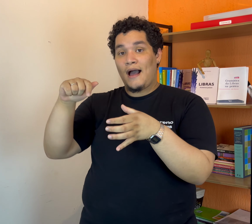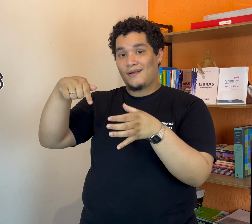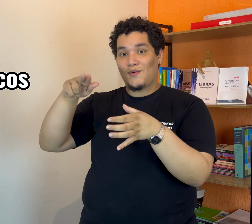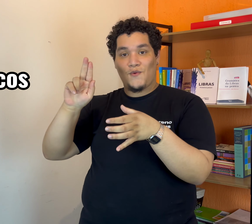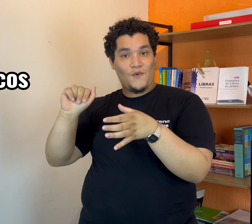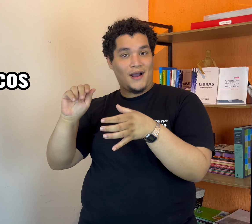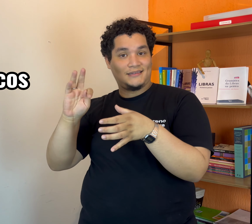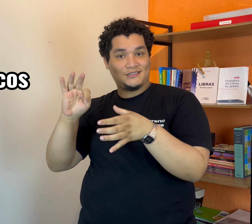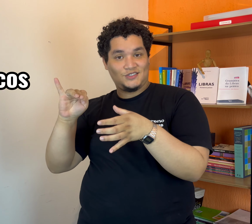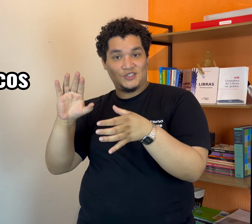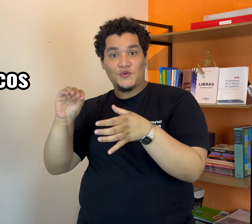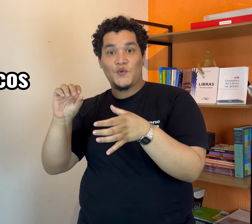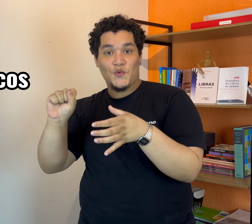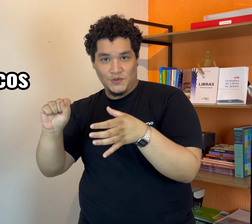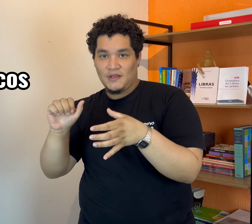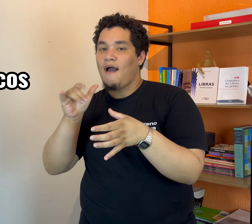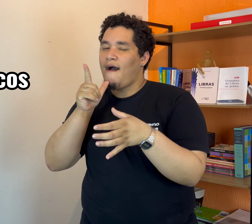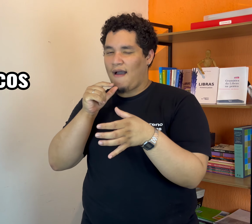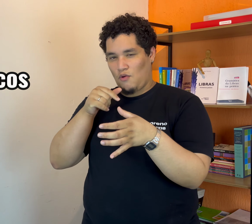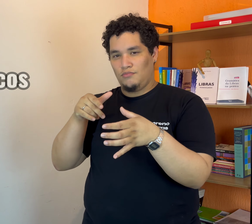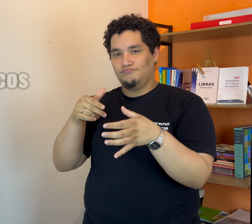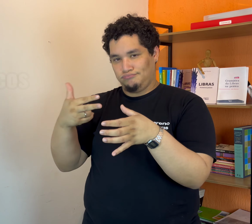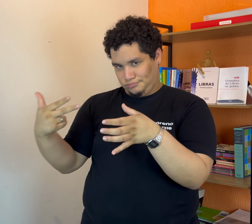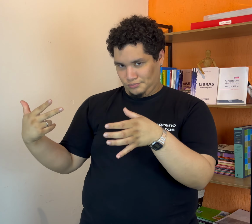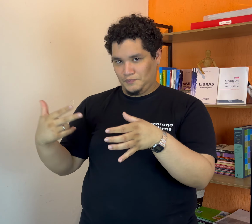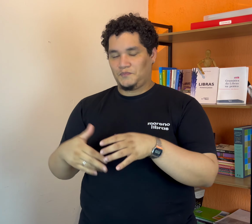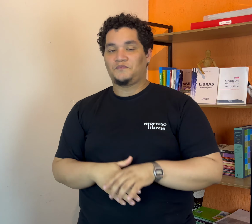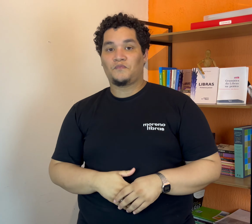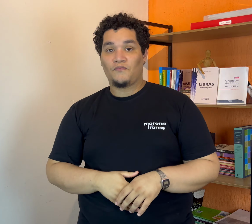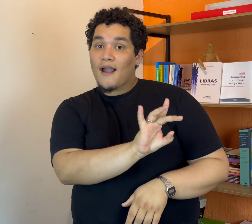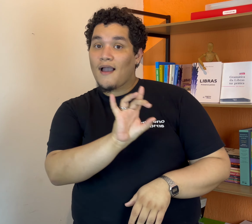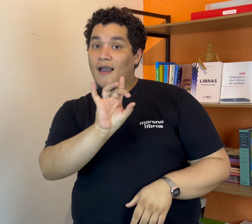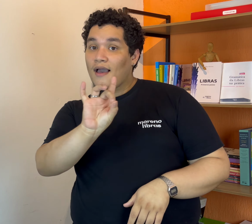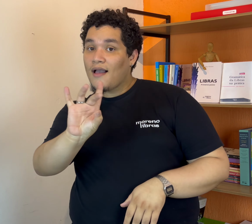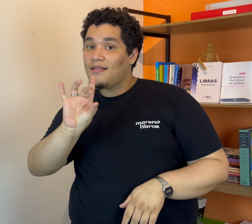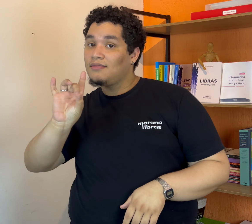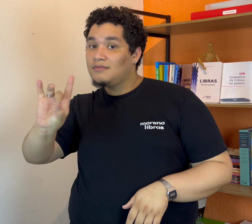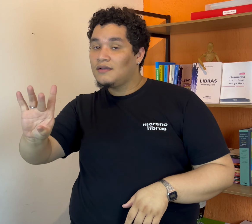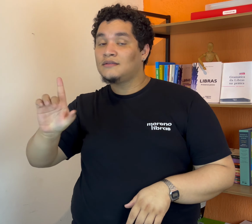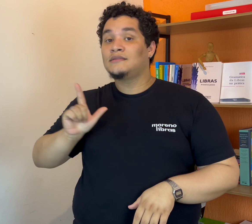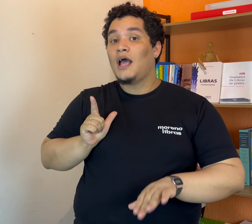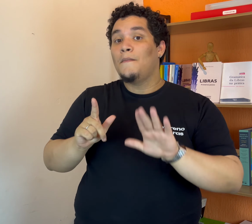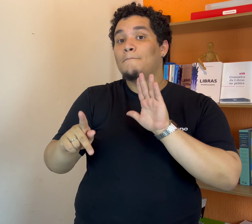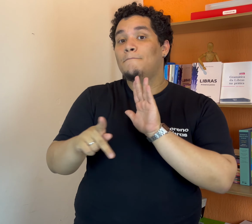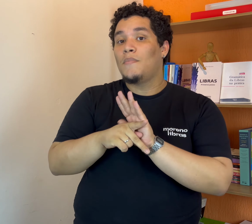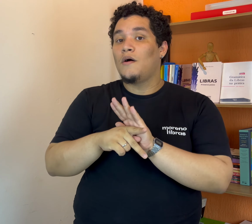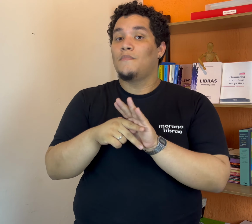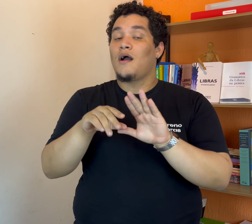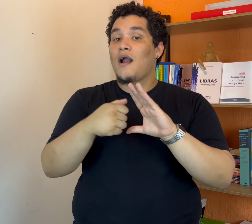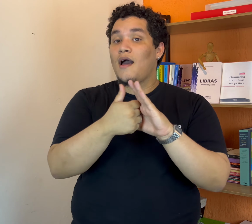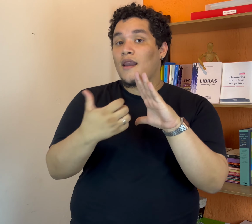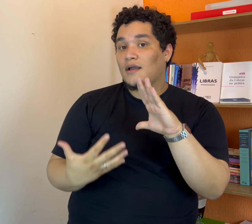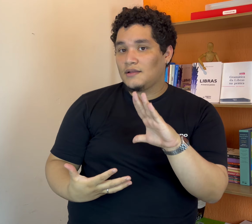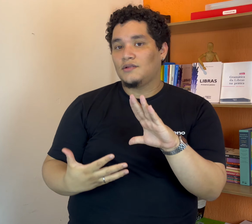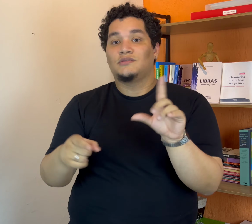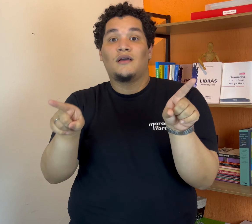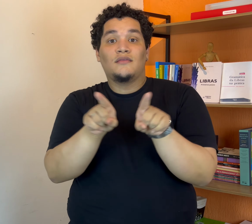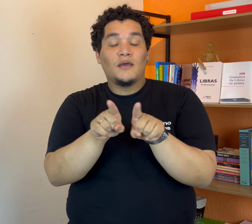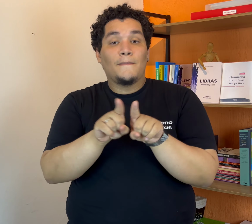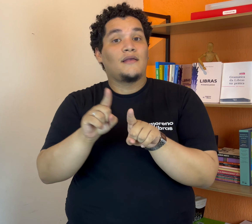e os aquáticos, que são aqueles que se deslocam na água. Cada grupo desses tem características específicas a